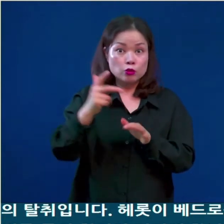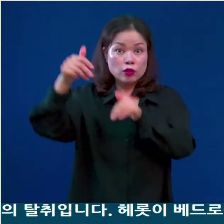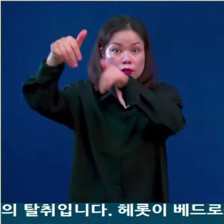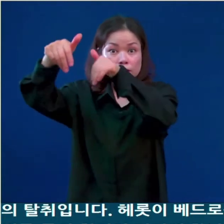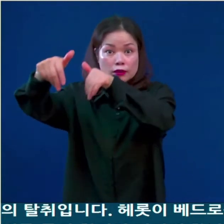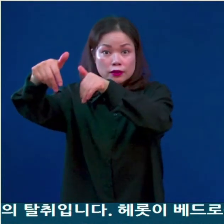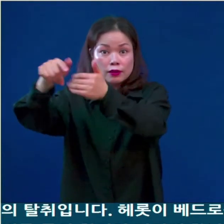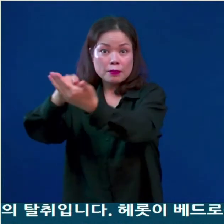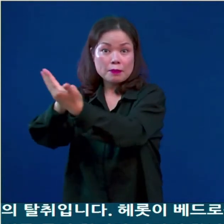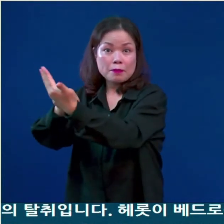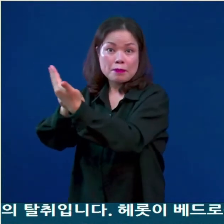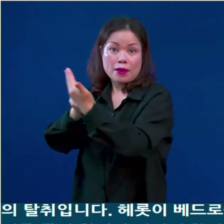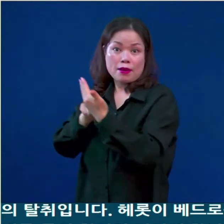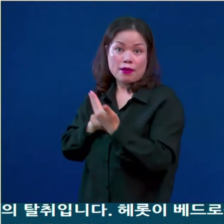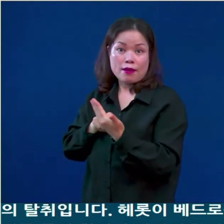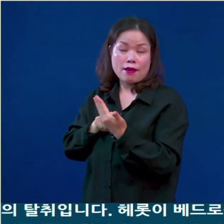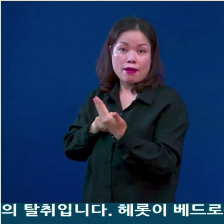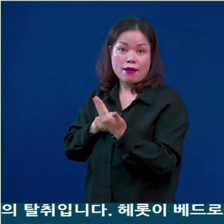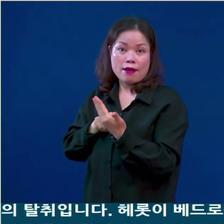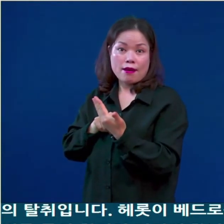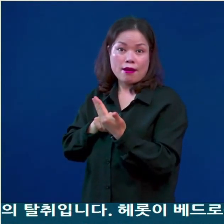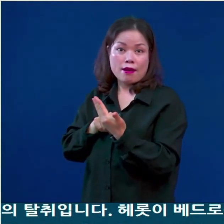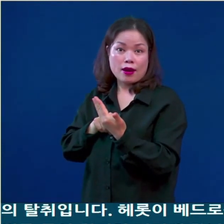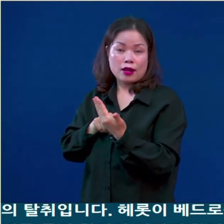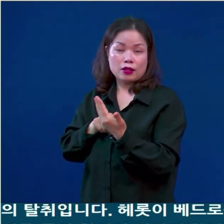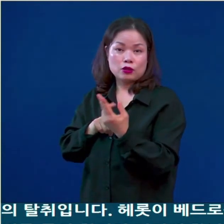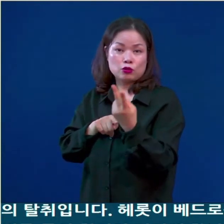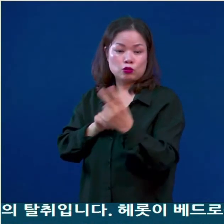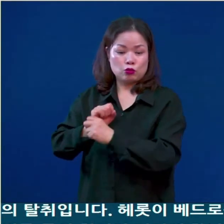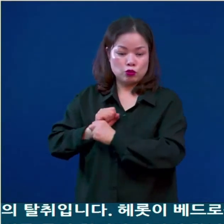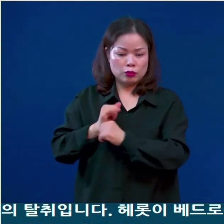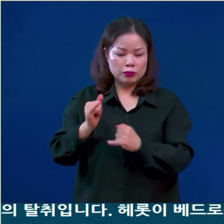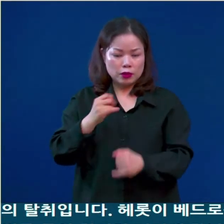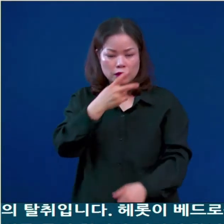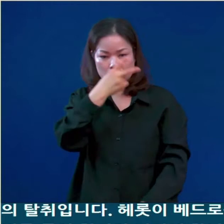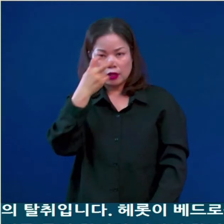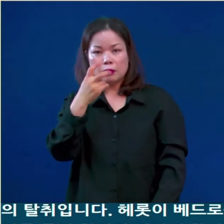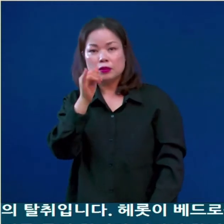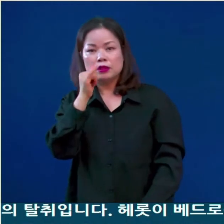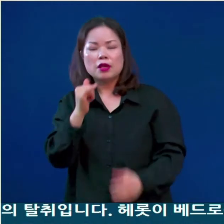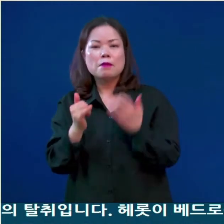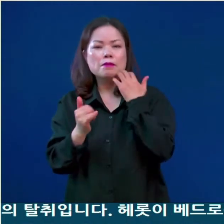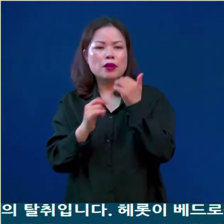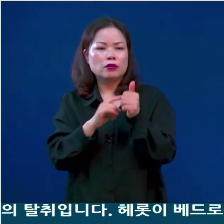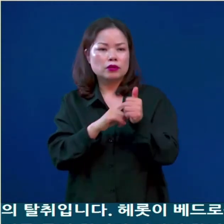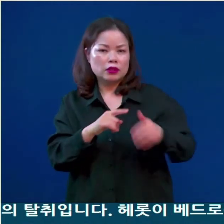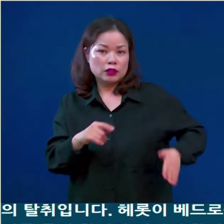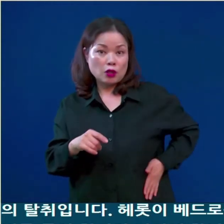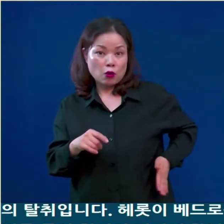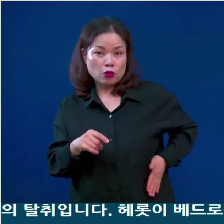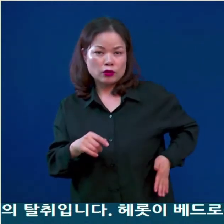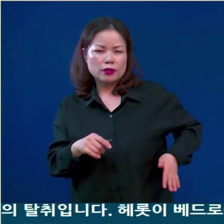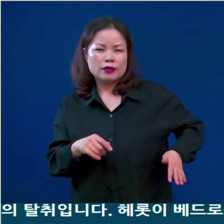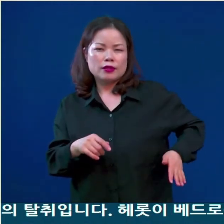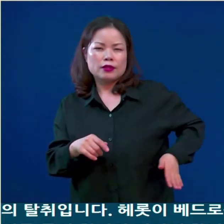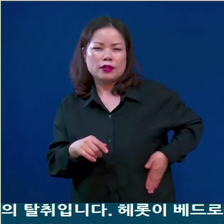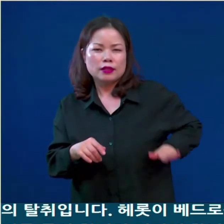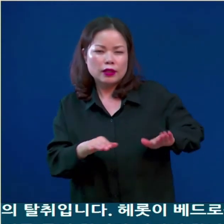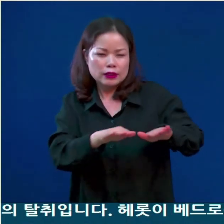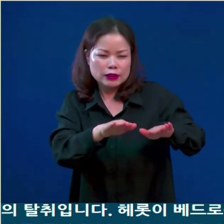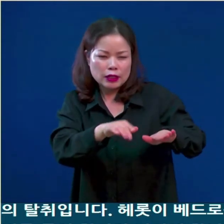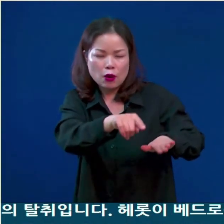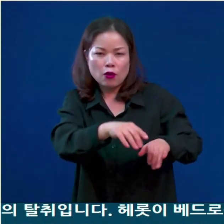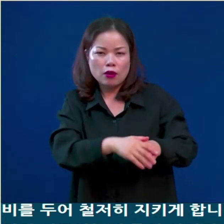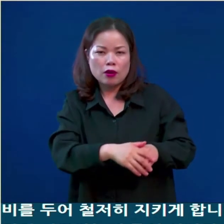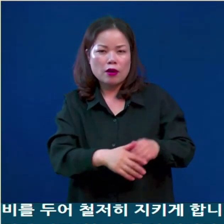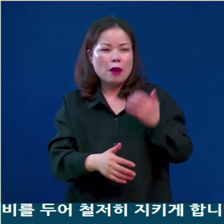사자가 나타납니다. 그리고는 두 군인 틈에서 잠들어 있는 베드로의 옆구리를 찌릅니다.